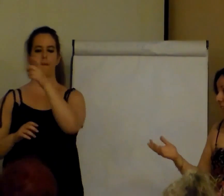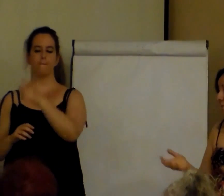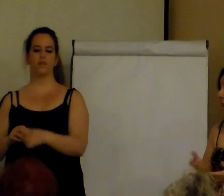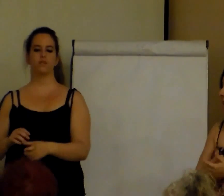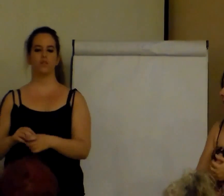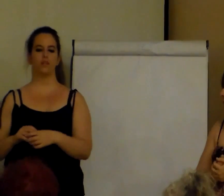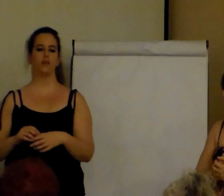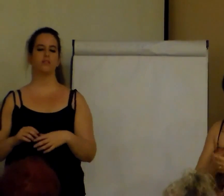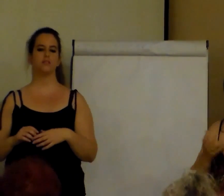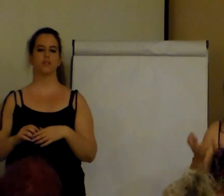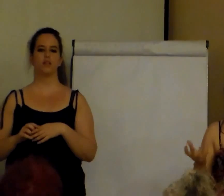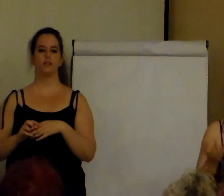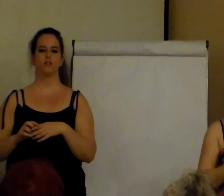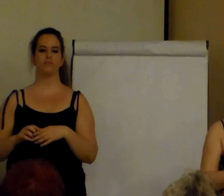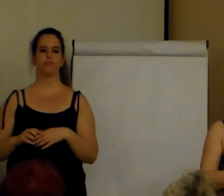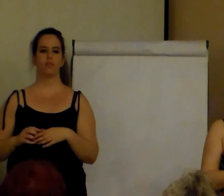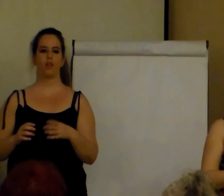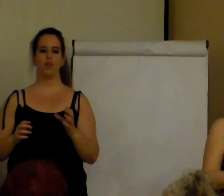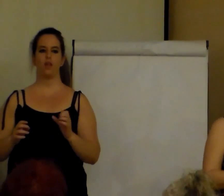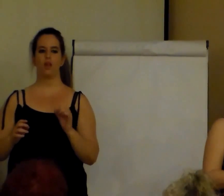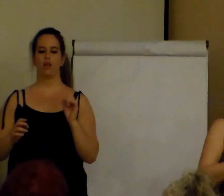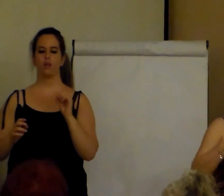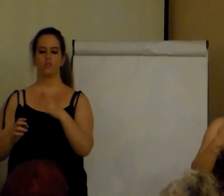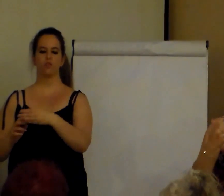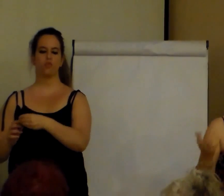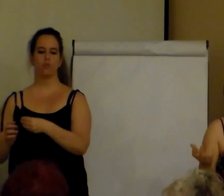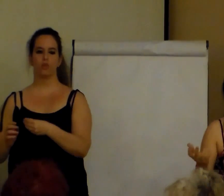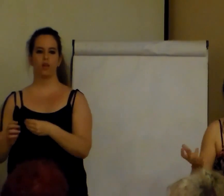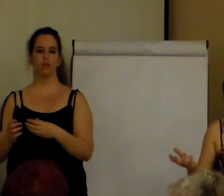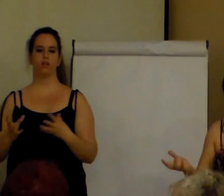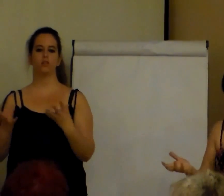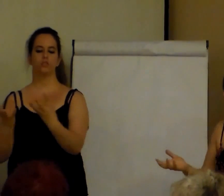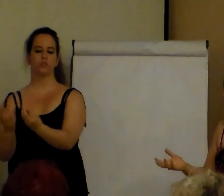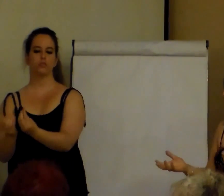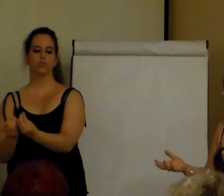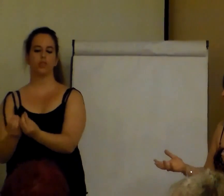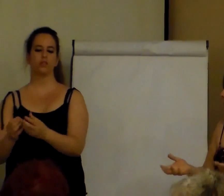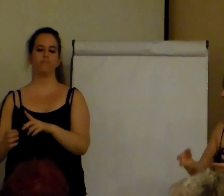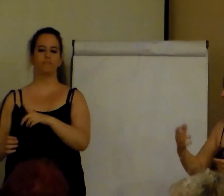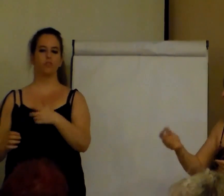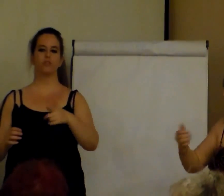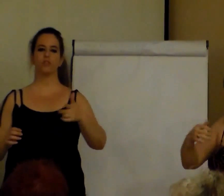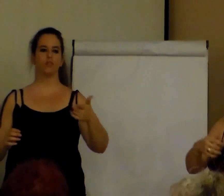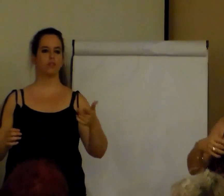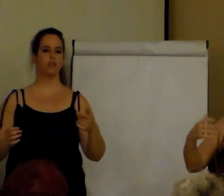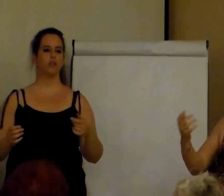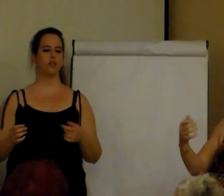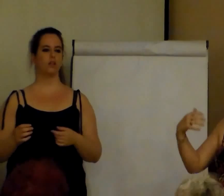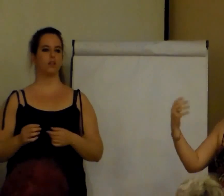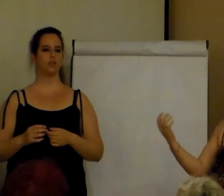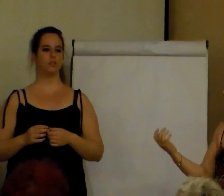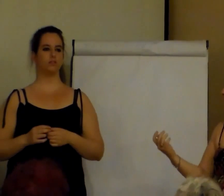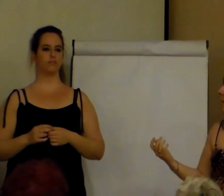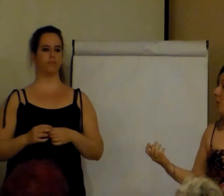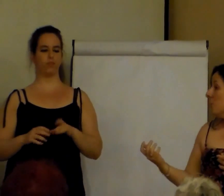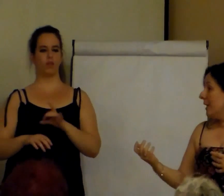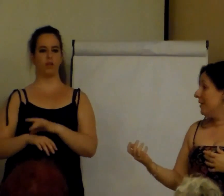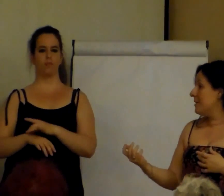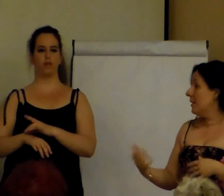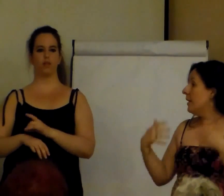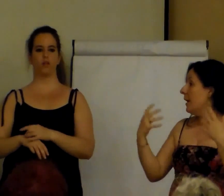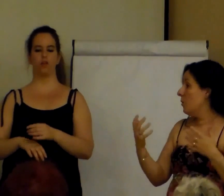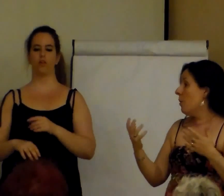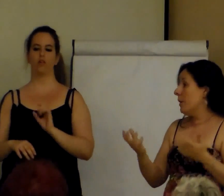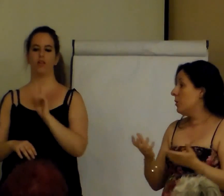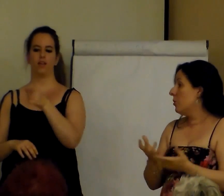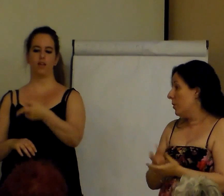no necesitan mucha ayuda interdisciplinaria, casi no van al médico o cuando van por otra cosa y comentan como